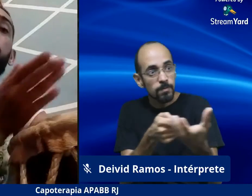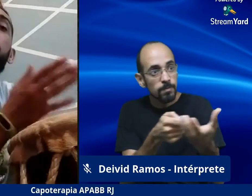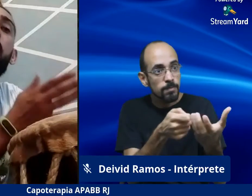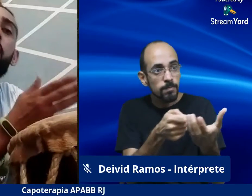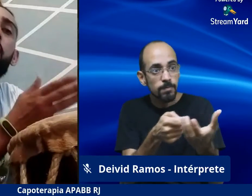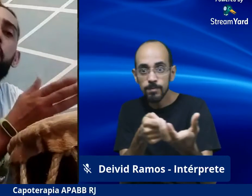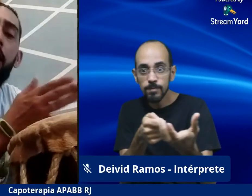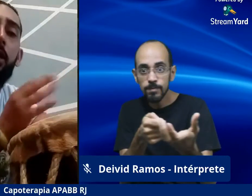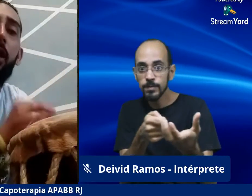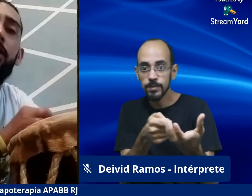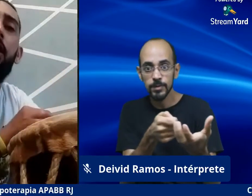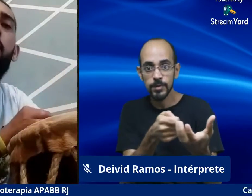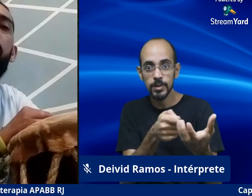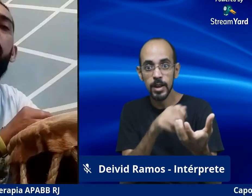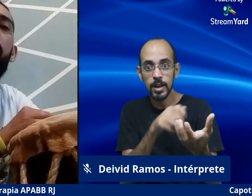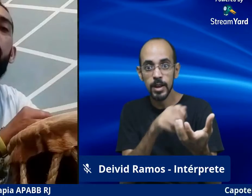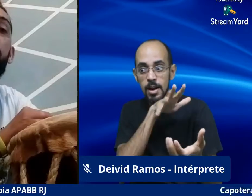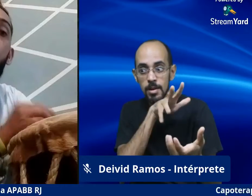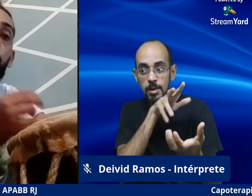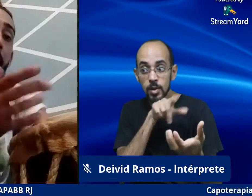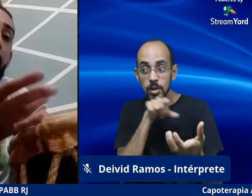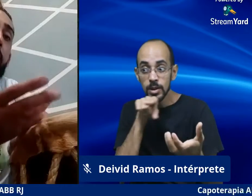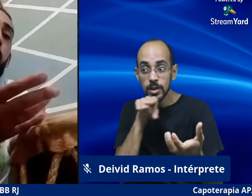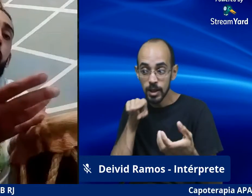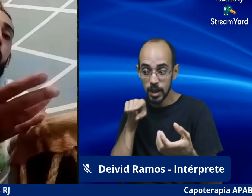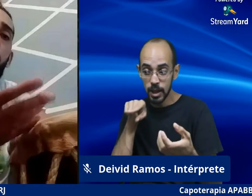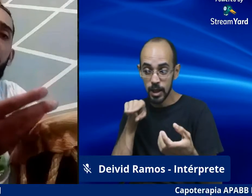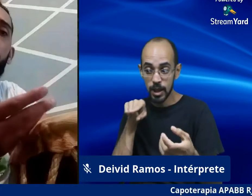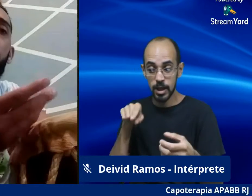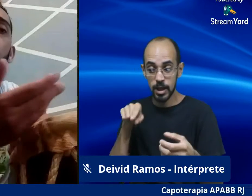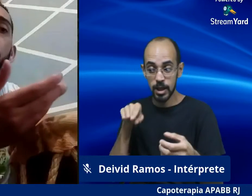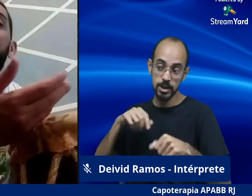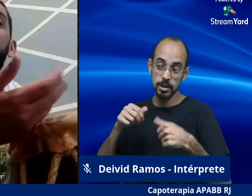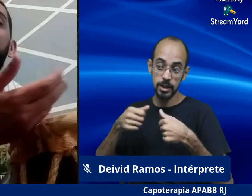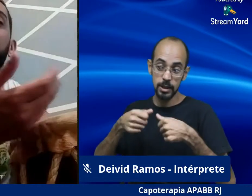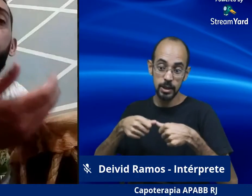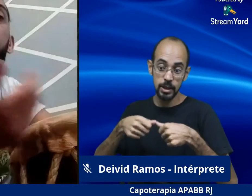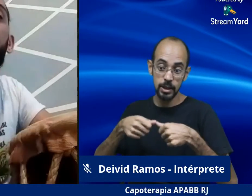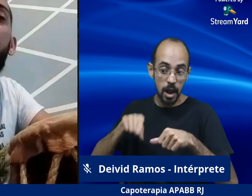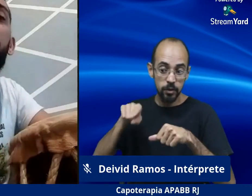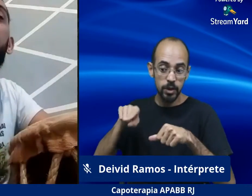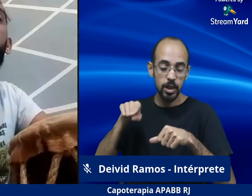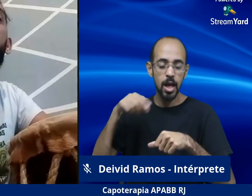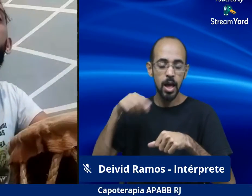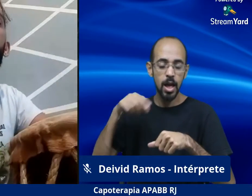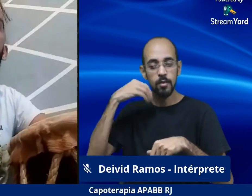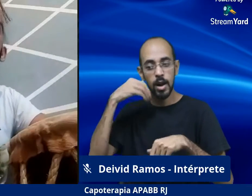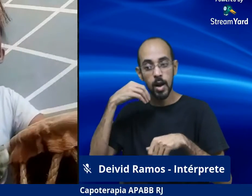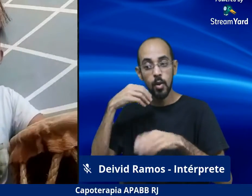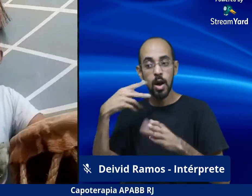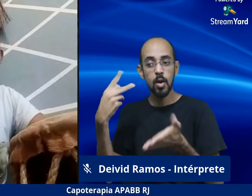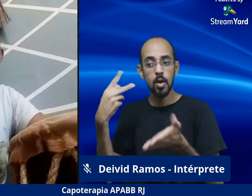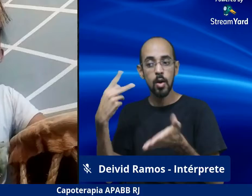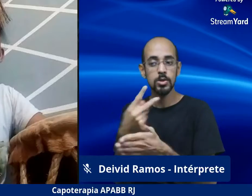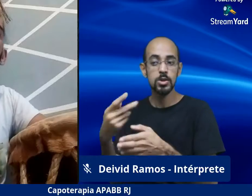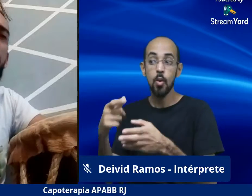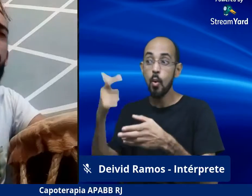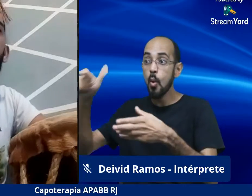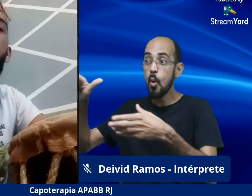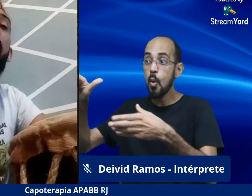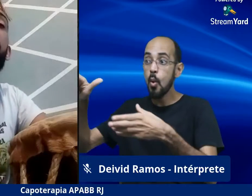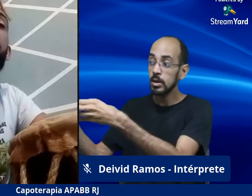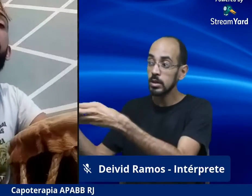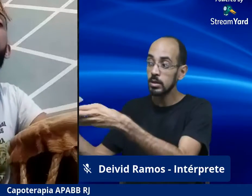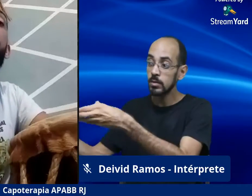crianças cuidando dele, que estava se recuperando. Só que aí, nesse momento, uma tribo rival tentou invadir. E aí,